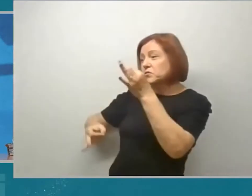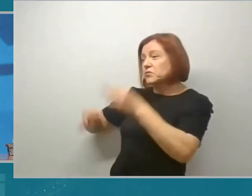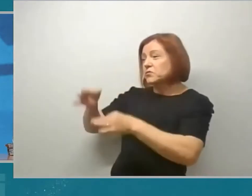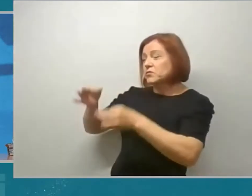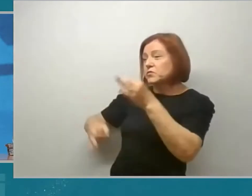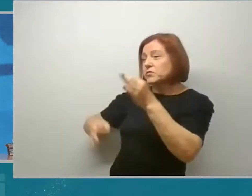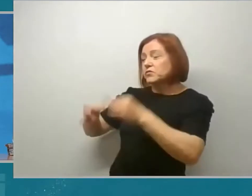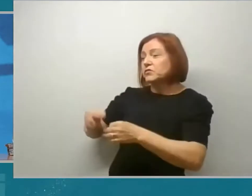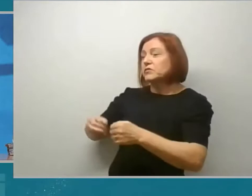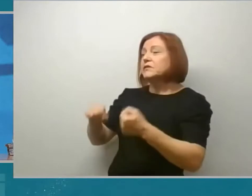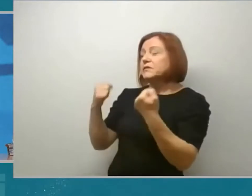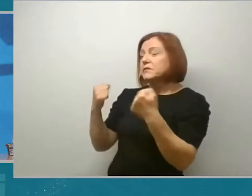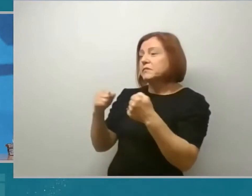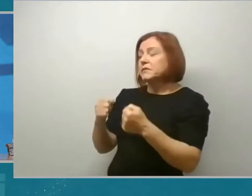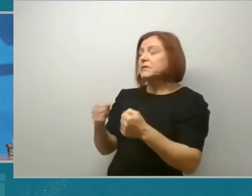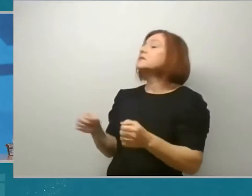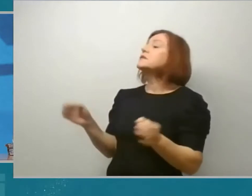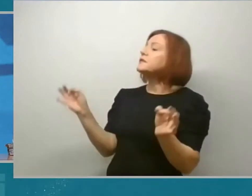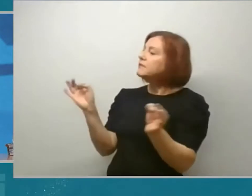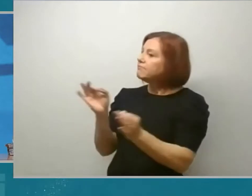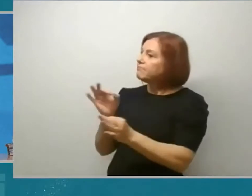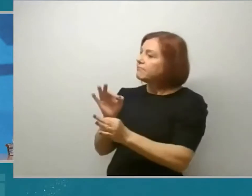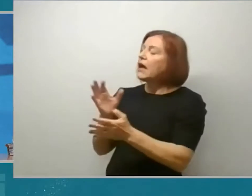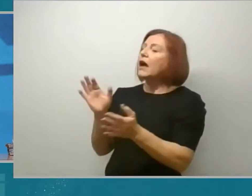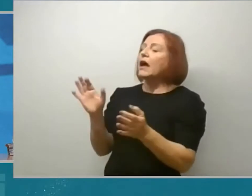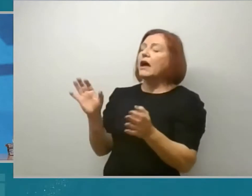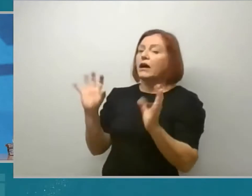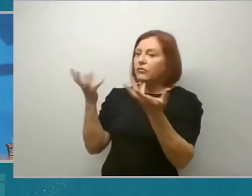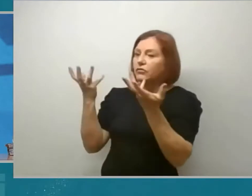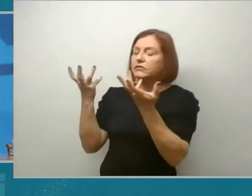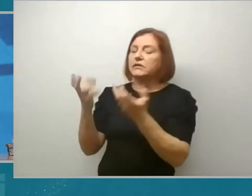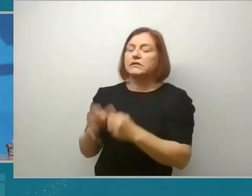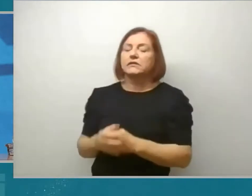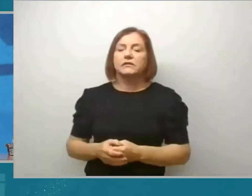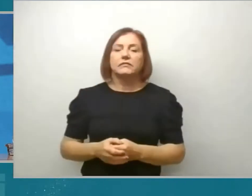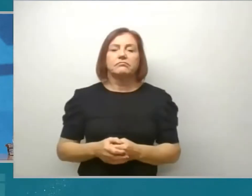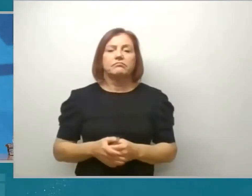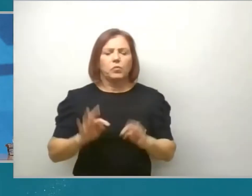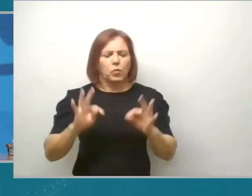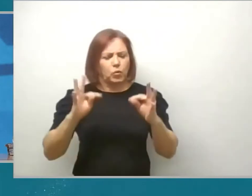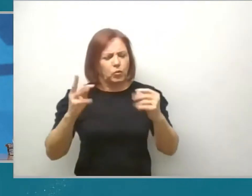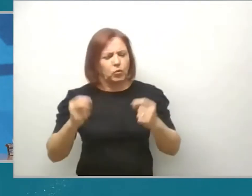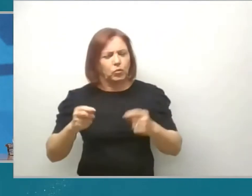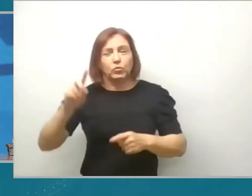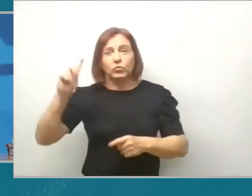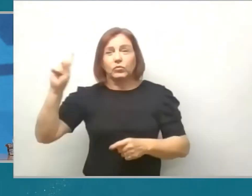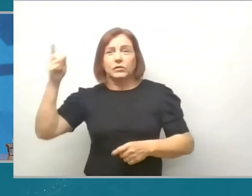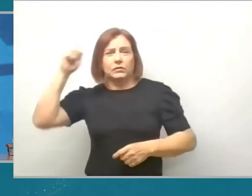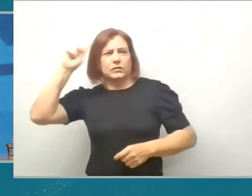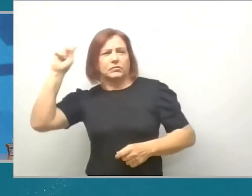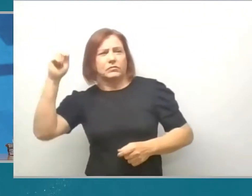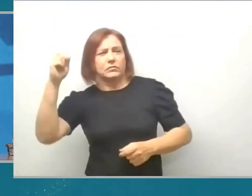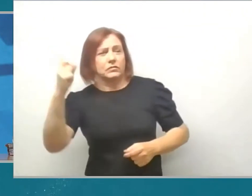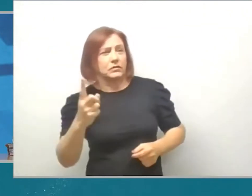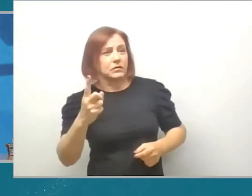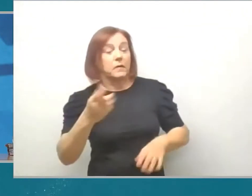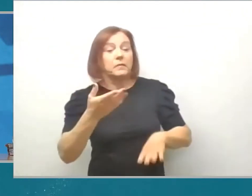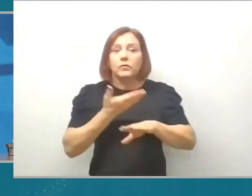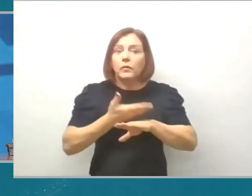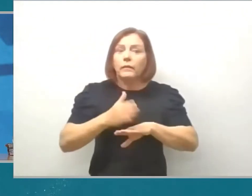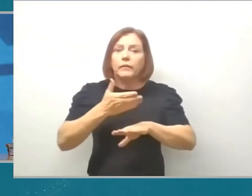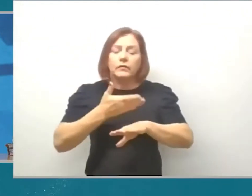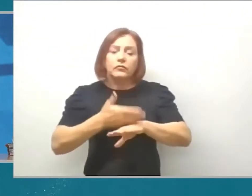justiça significa que tudo que Deus determinou e a gente pratica, estamos na